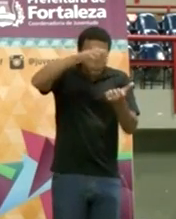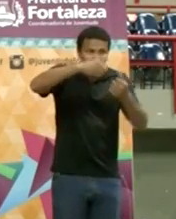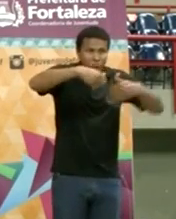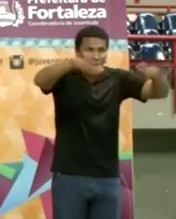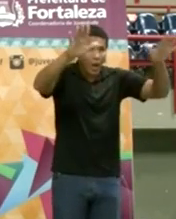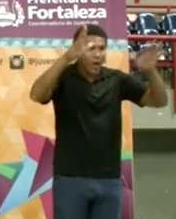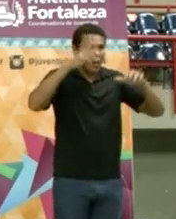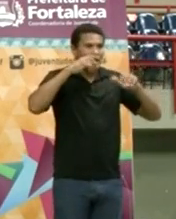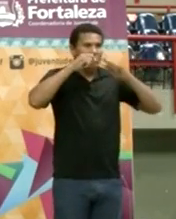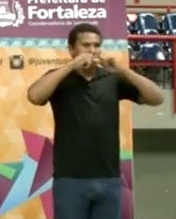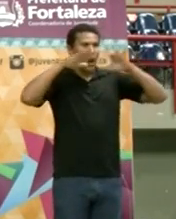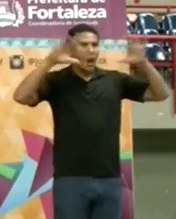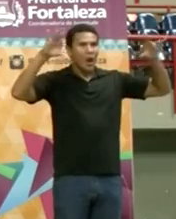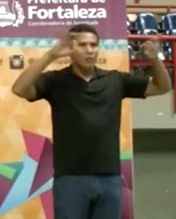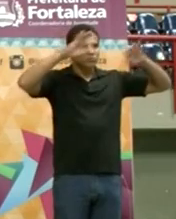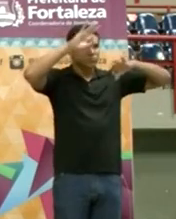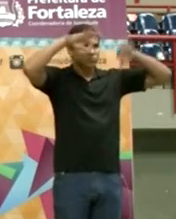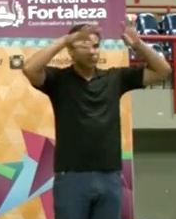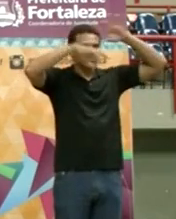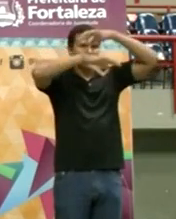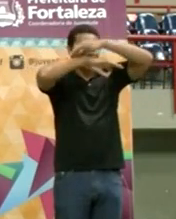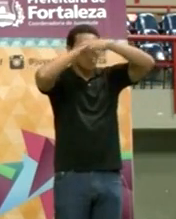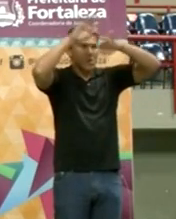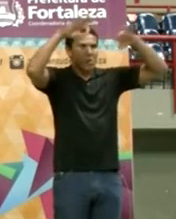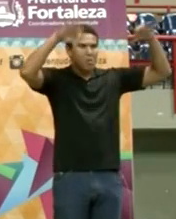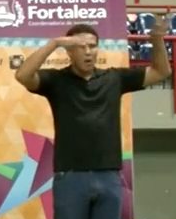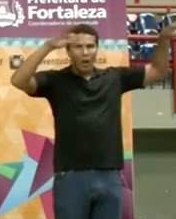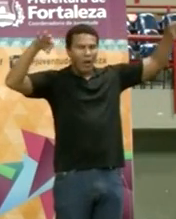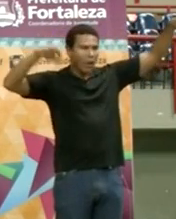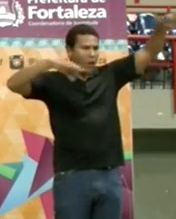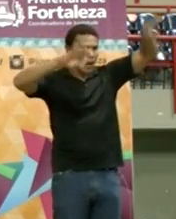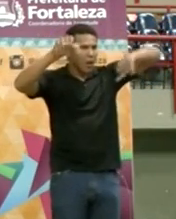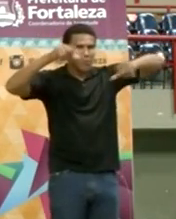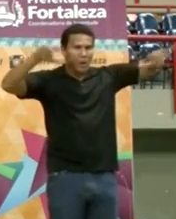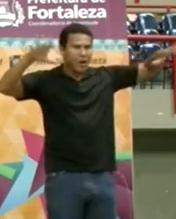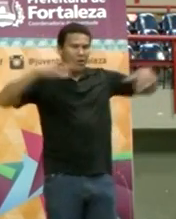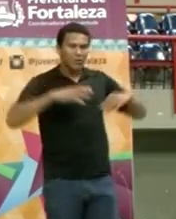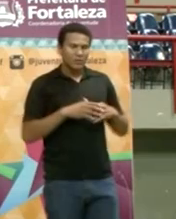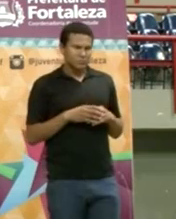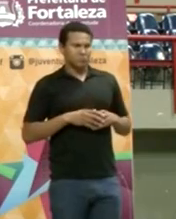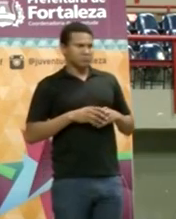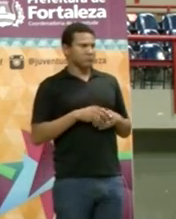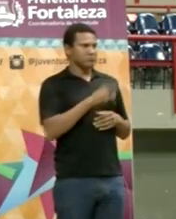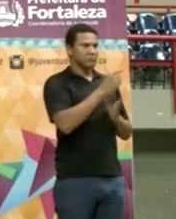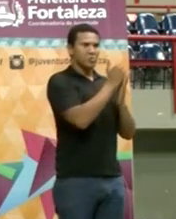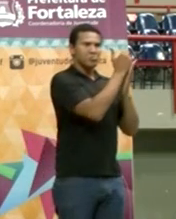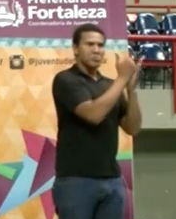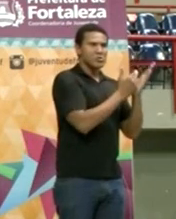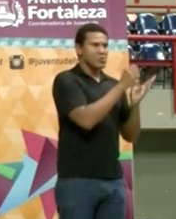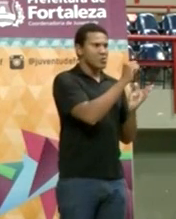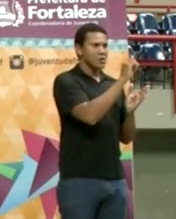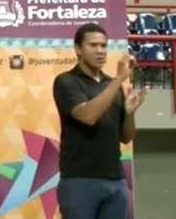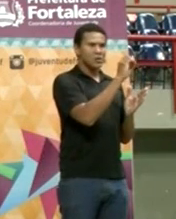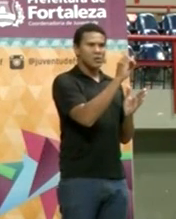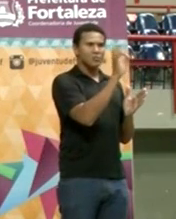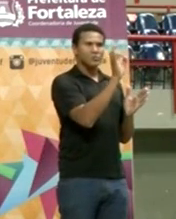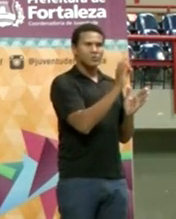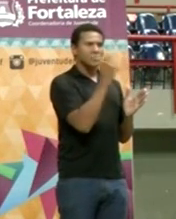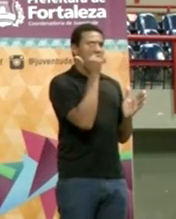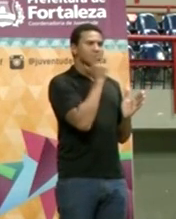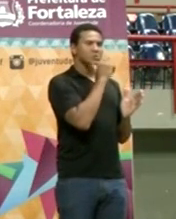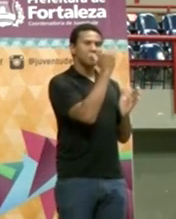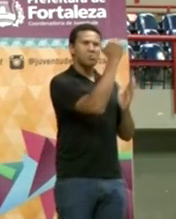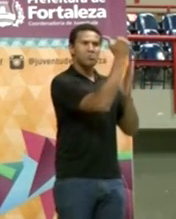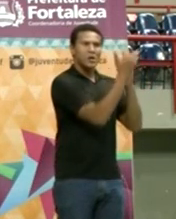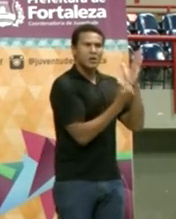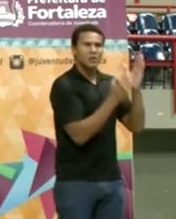bairro o número de casos de dengue diminuiu 100%. E no outro bairro, 85%. Então, o